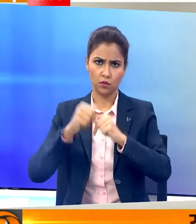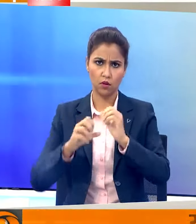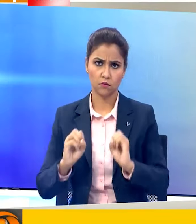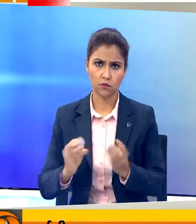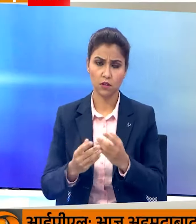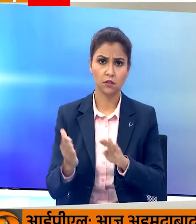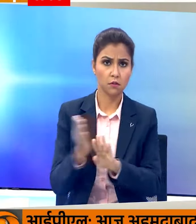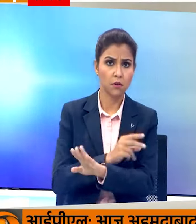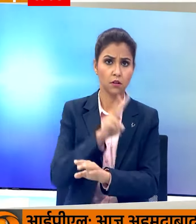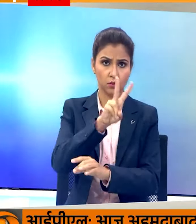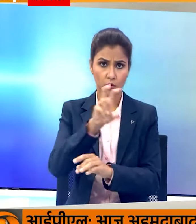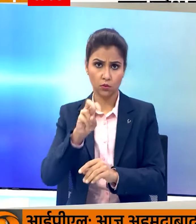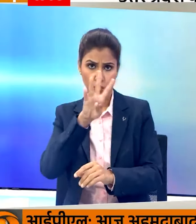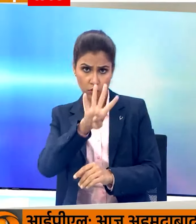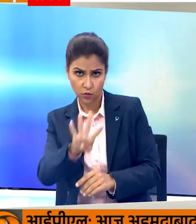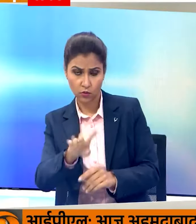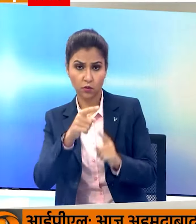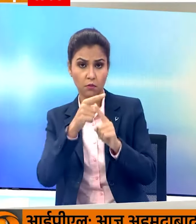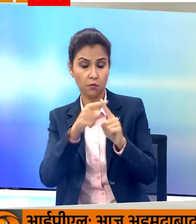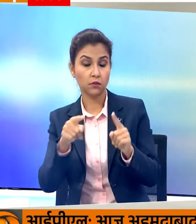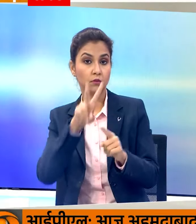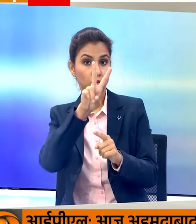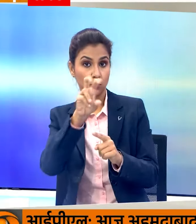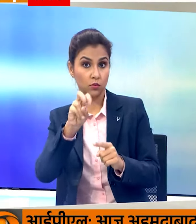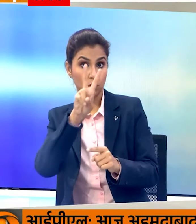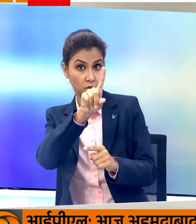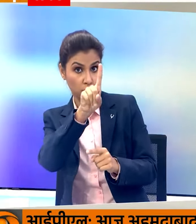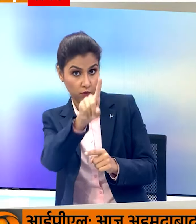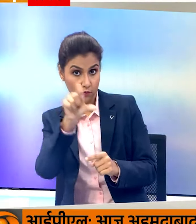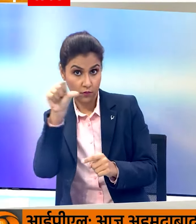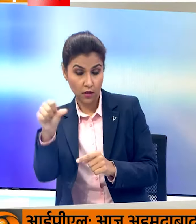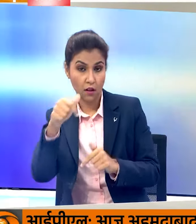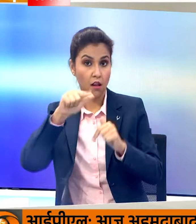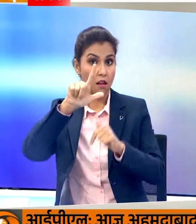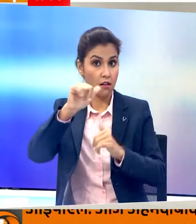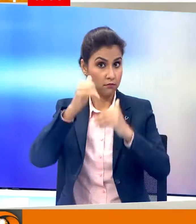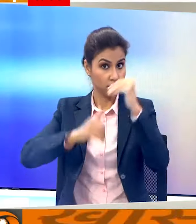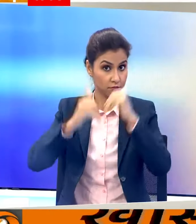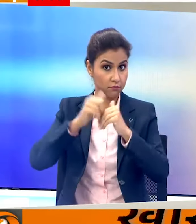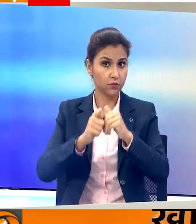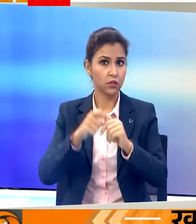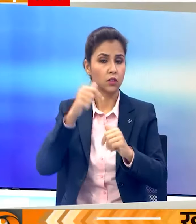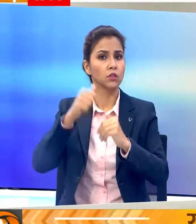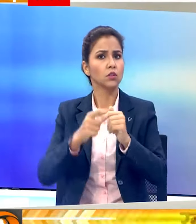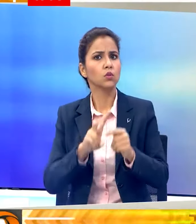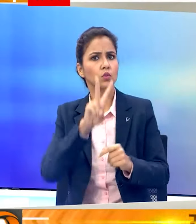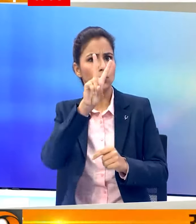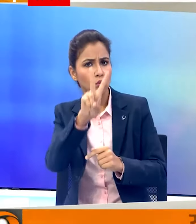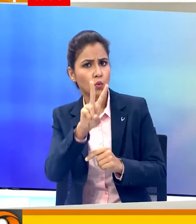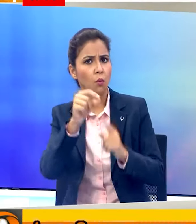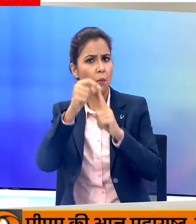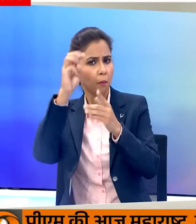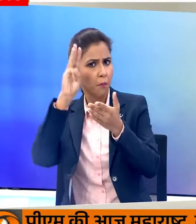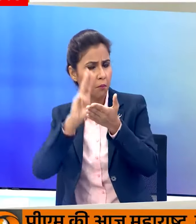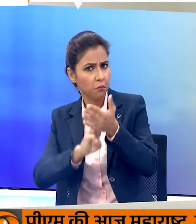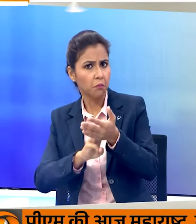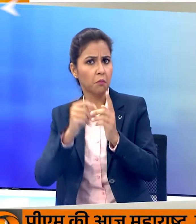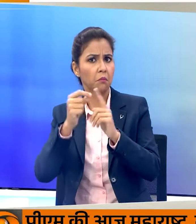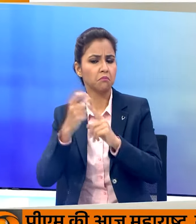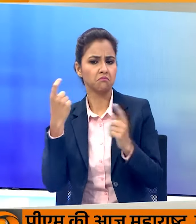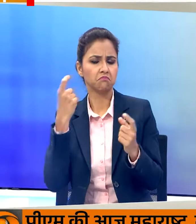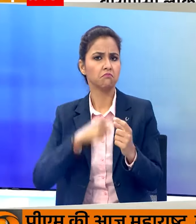पहले 2014 और 2019 की लोकसभा चुनाव में भी अजय राय को दो बार प्रधानमंत्री नरेंद्र मोदी